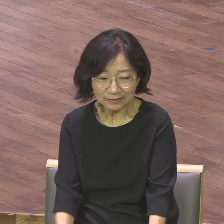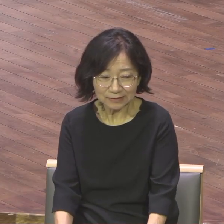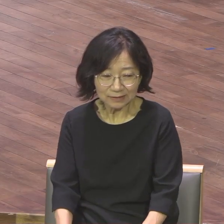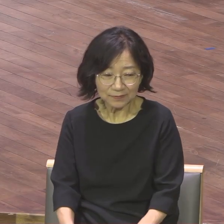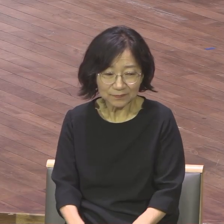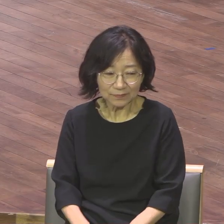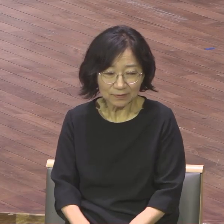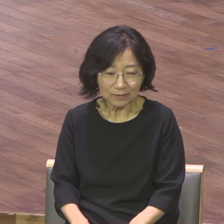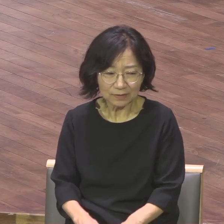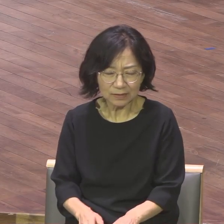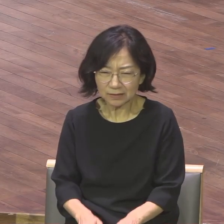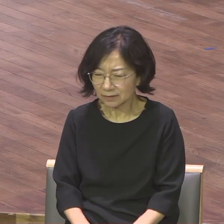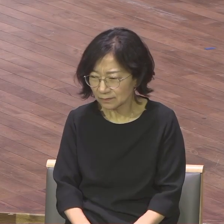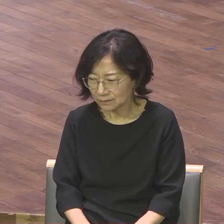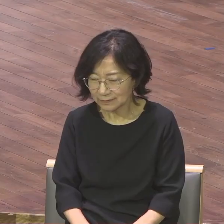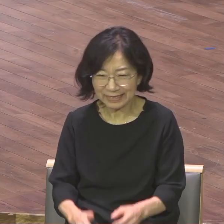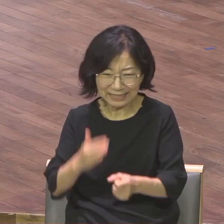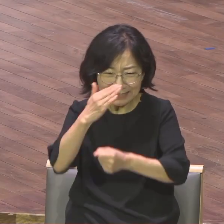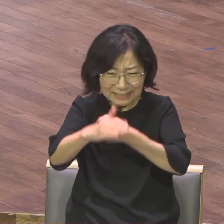그 장군